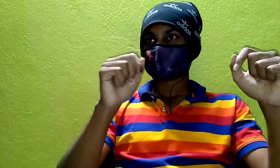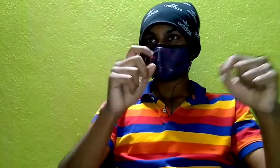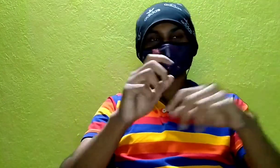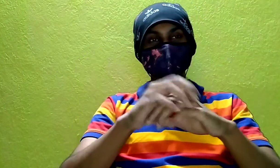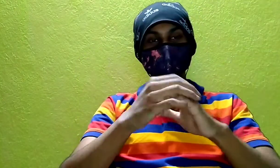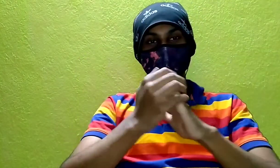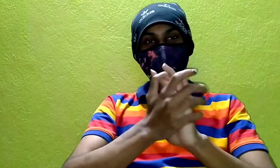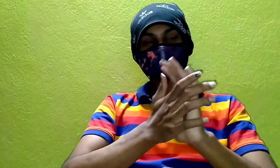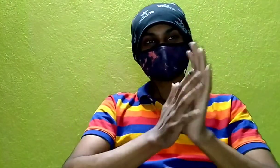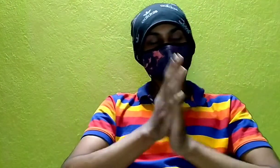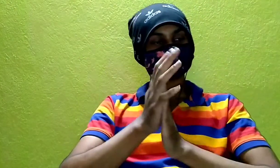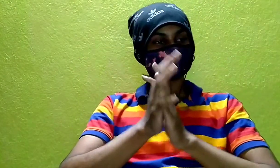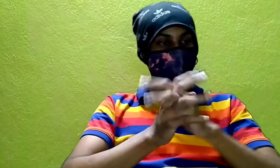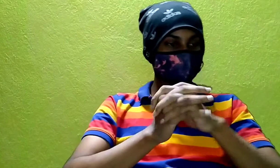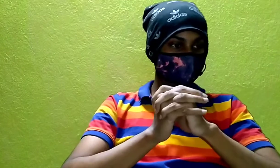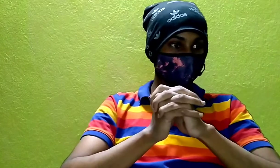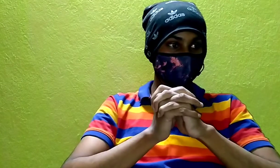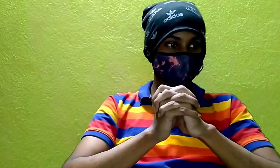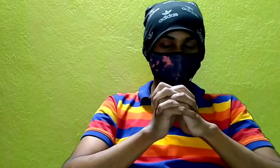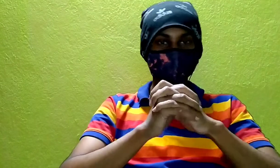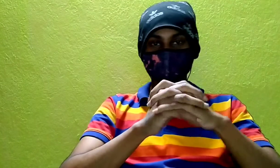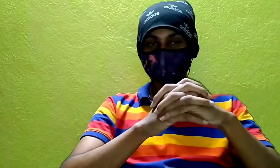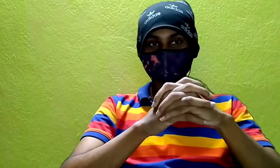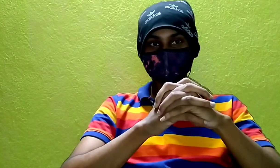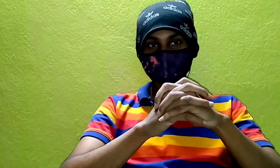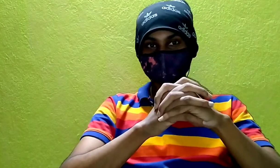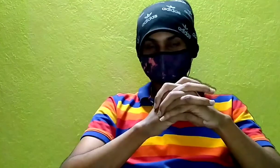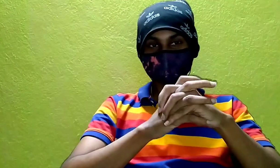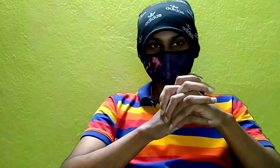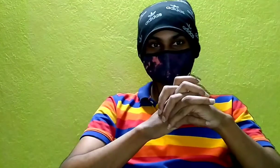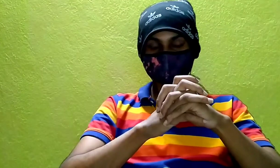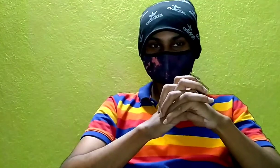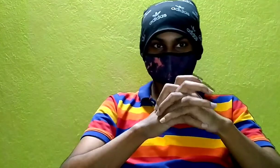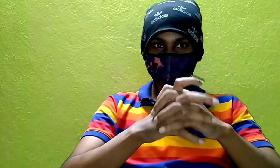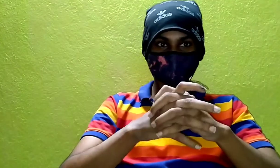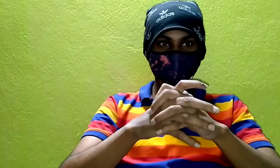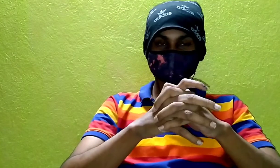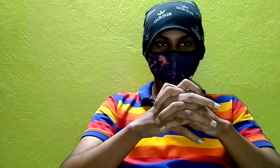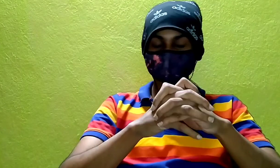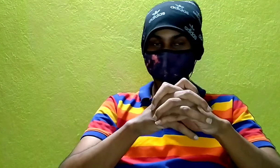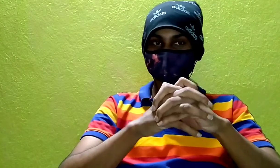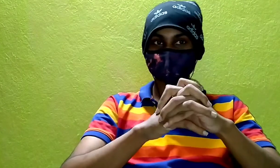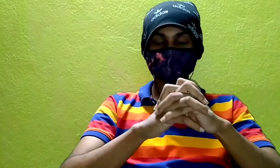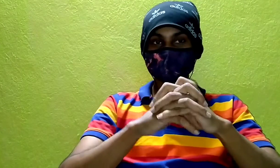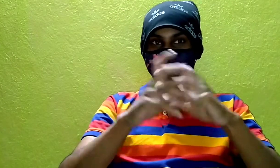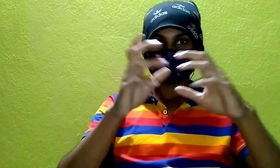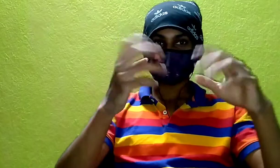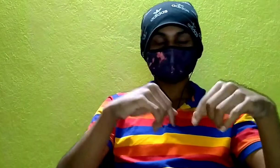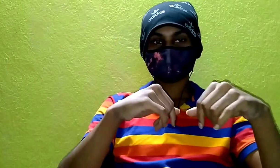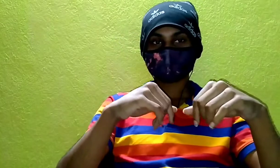है आज विज्ञान यह सत्य और हां मैंने जो दो जरूरी चीज है वह लोग तुम सबको देख दिल का